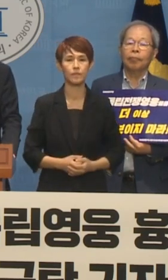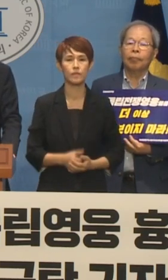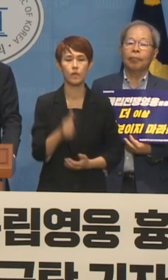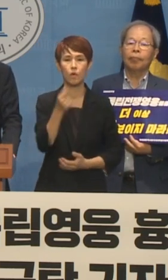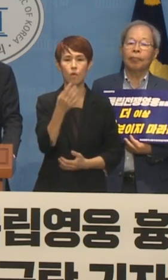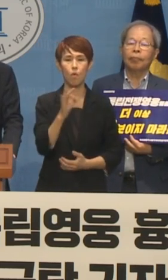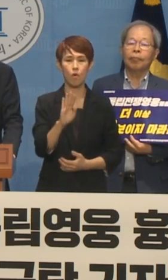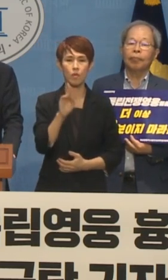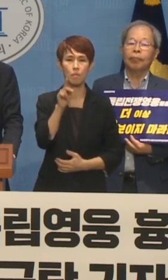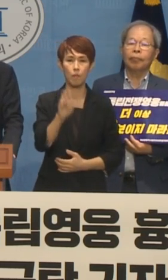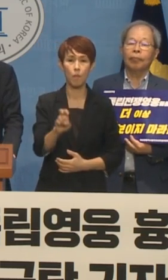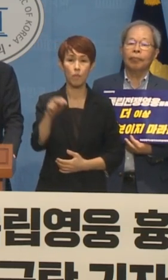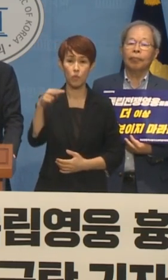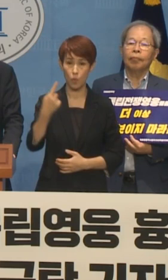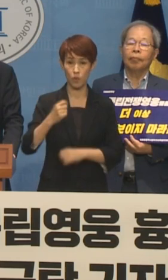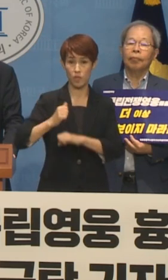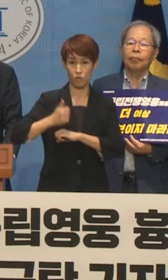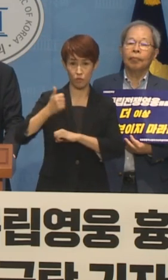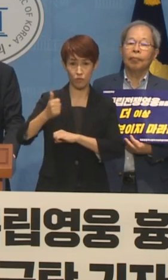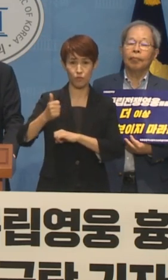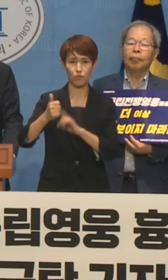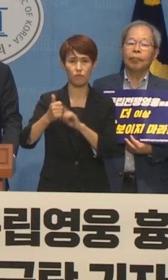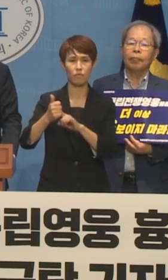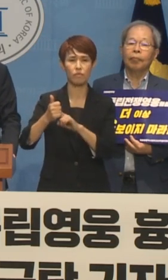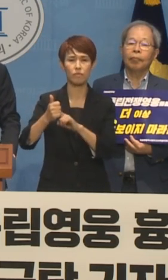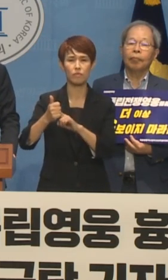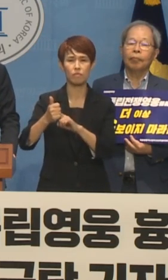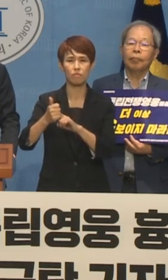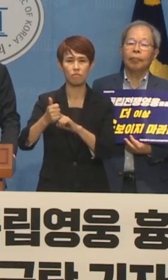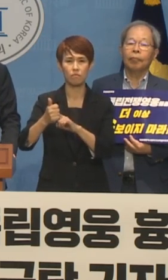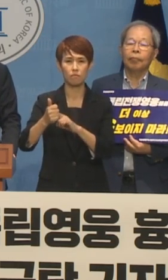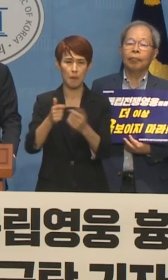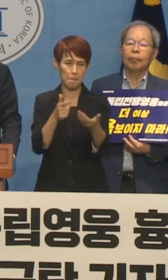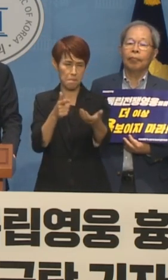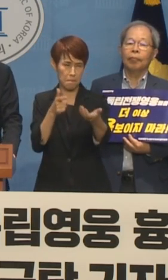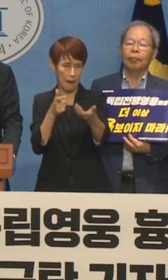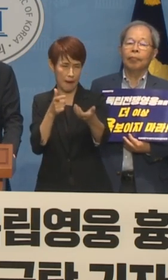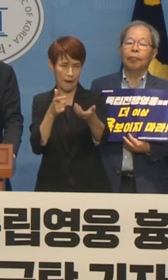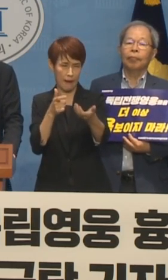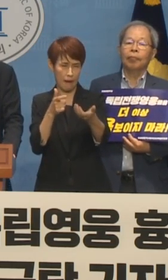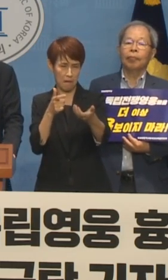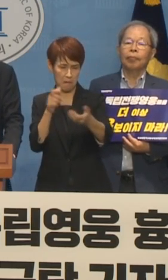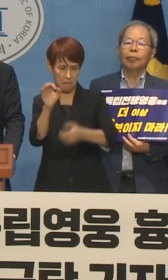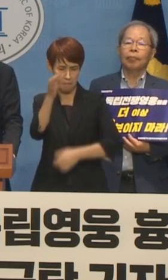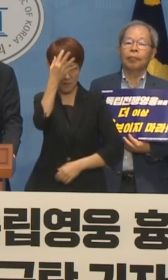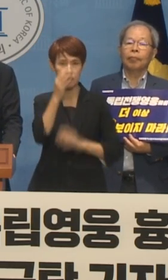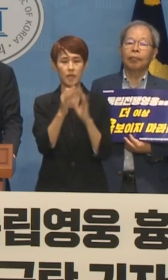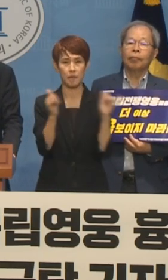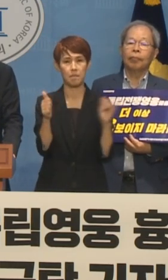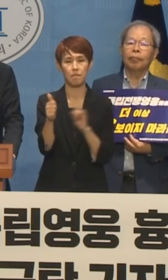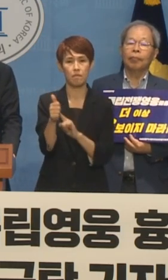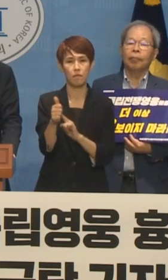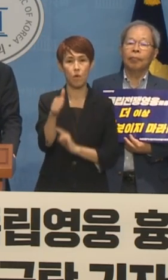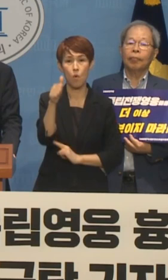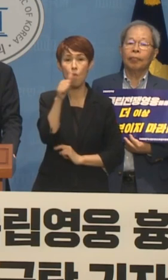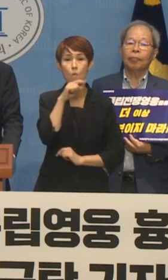홍범도 장군은 일격필살의 명사수였습니다. 홍범도 장군이